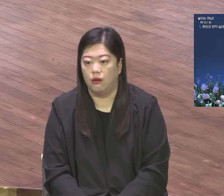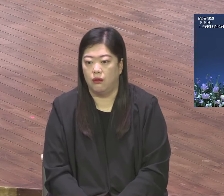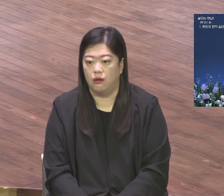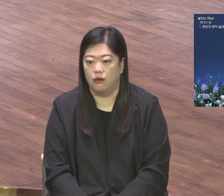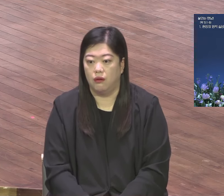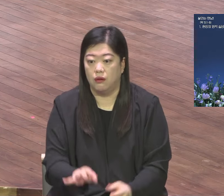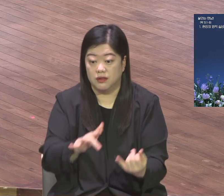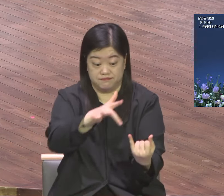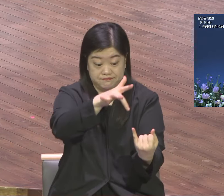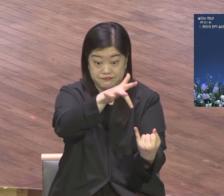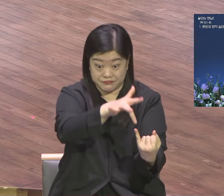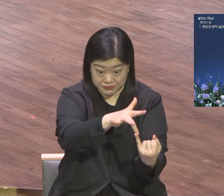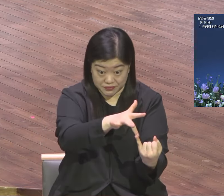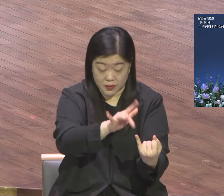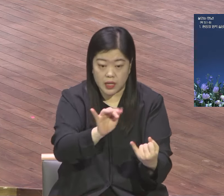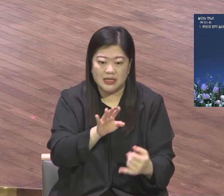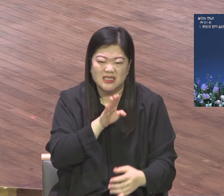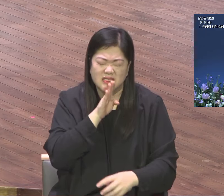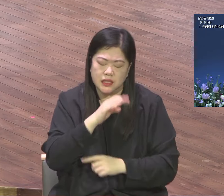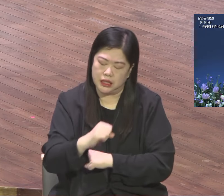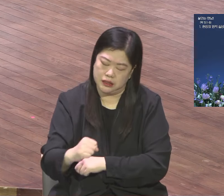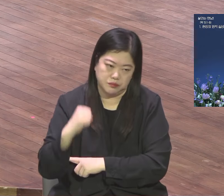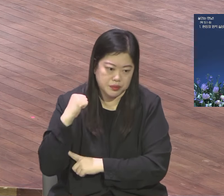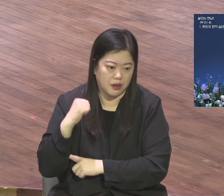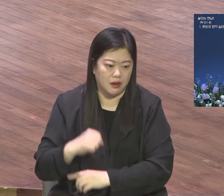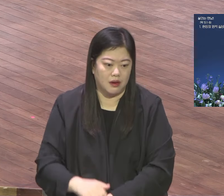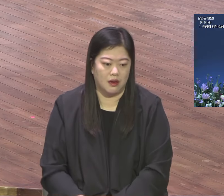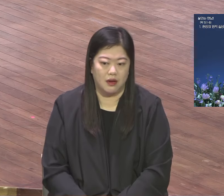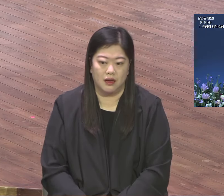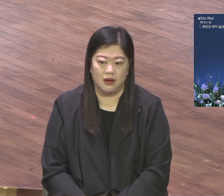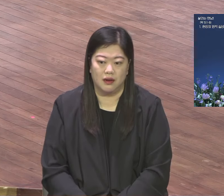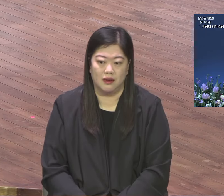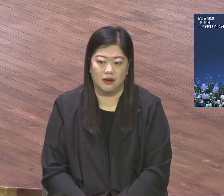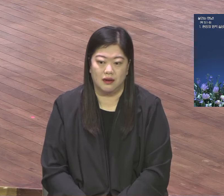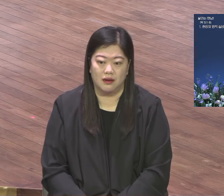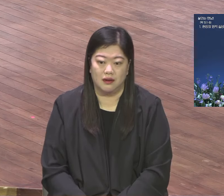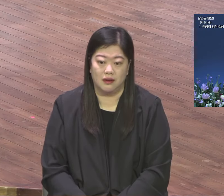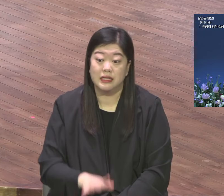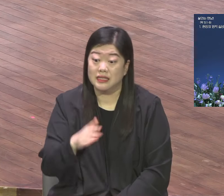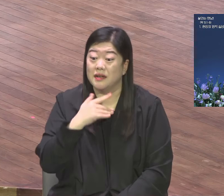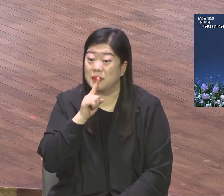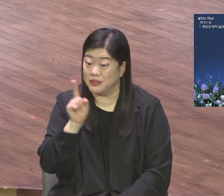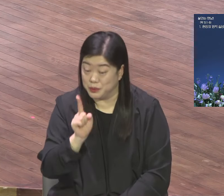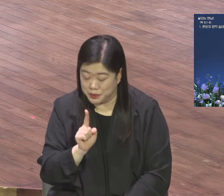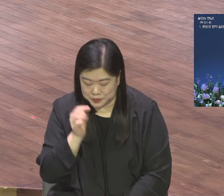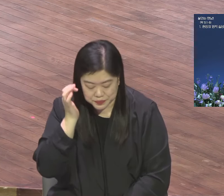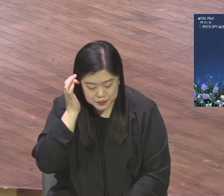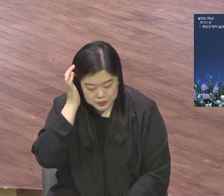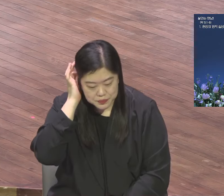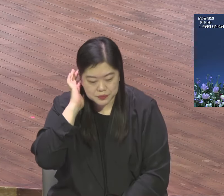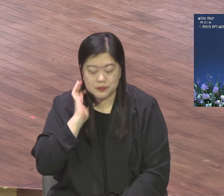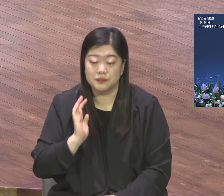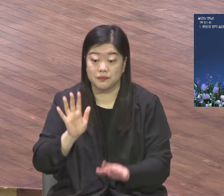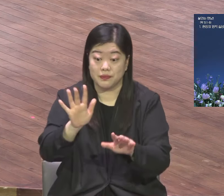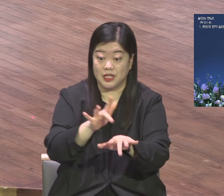실제 귀신 들리면요. 힘이 장사입니다. 제가 이 말씀드린 이유가 뭐냐.